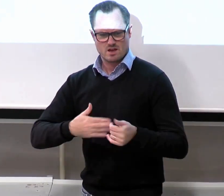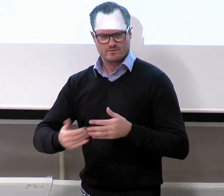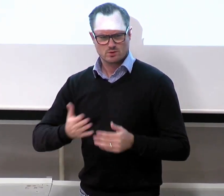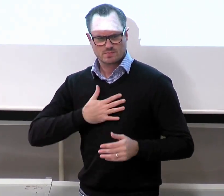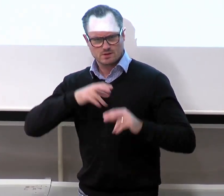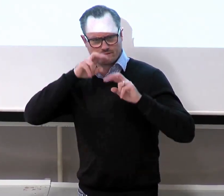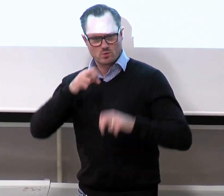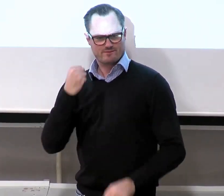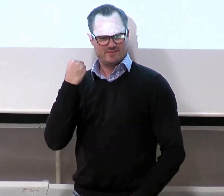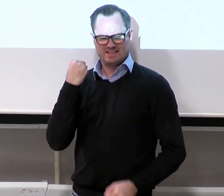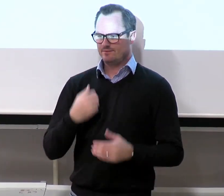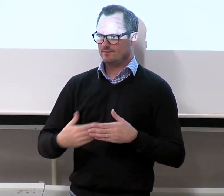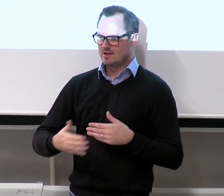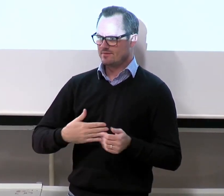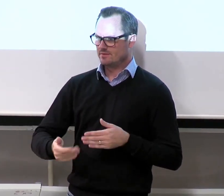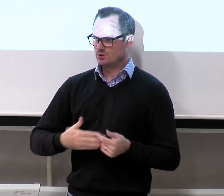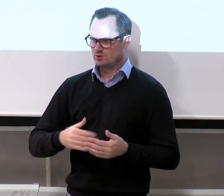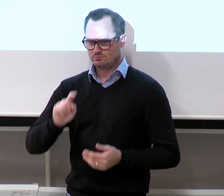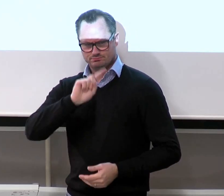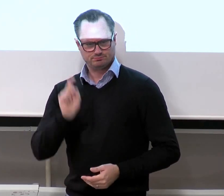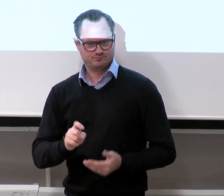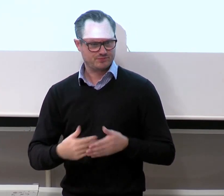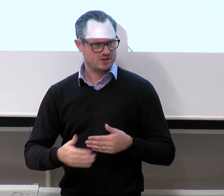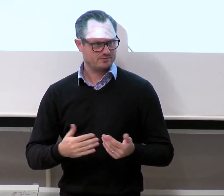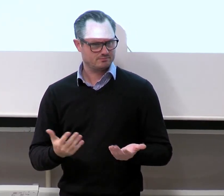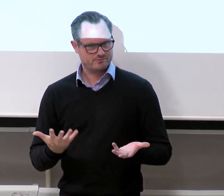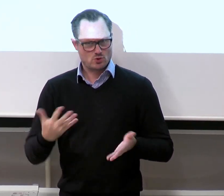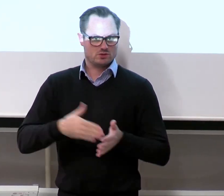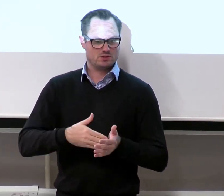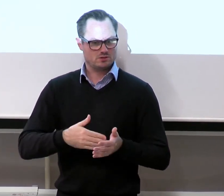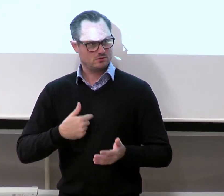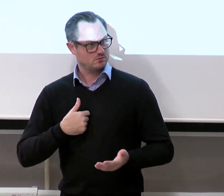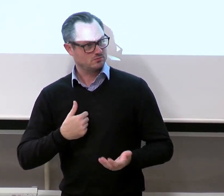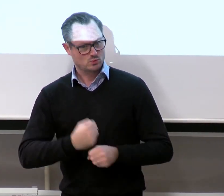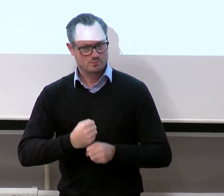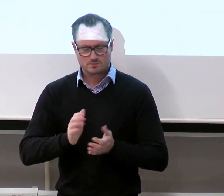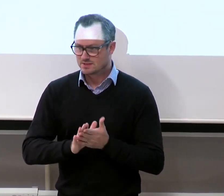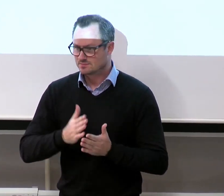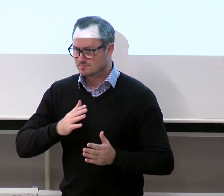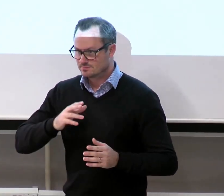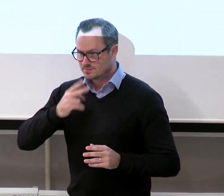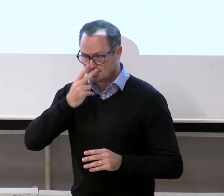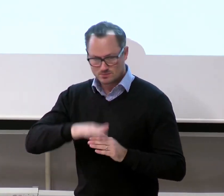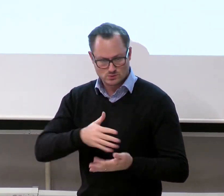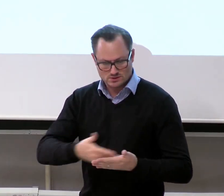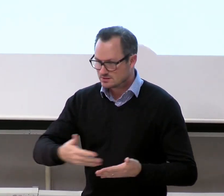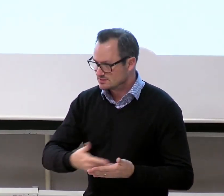Och då frågade jag mig, eller man kan fråga sig, varför är forskningen viktig? Varför är forskningen om andra språk viktig?